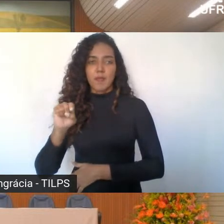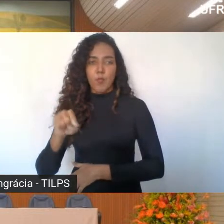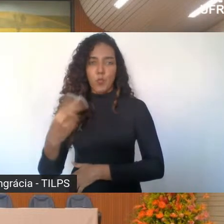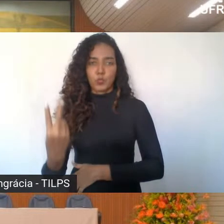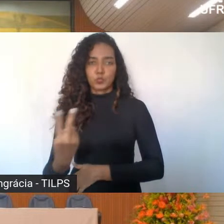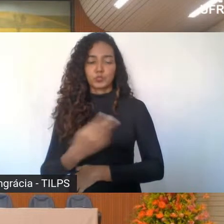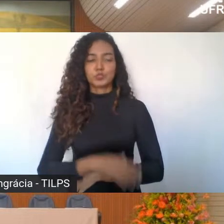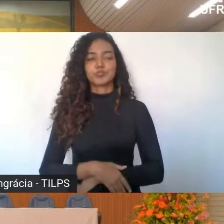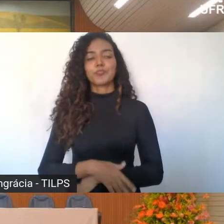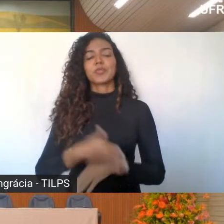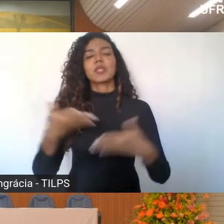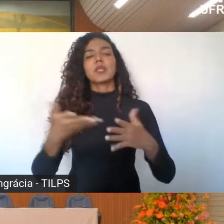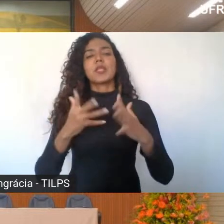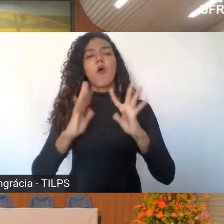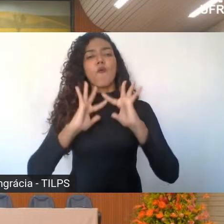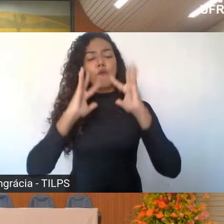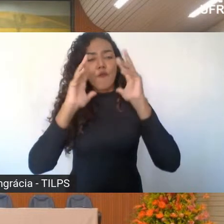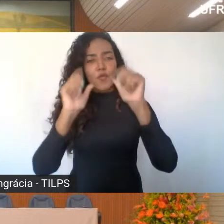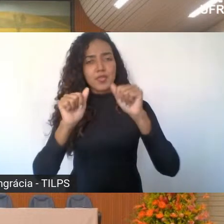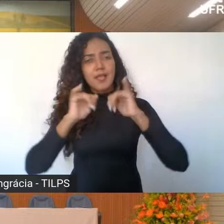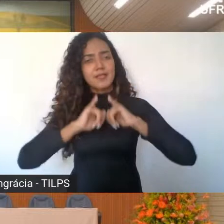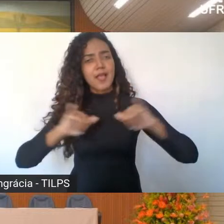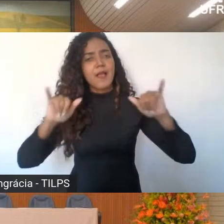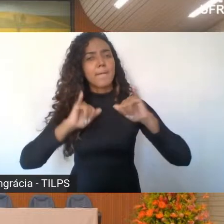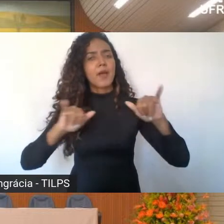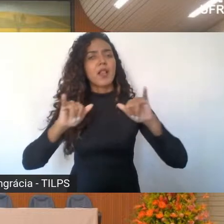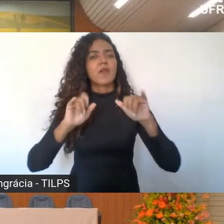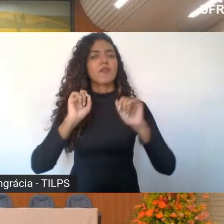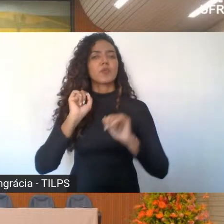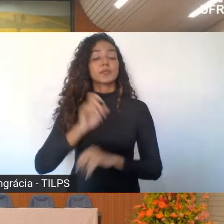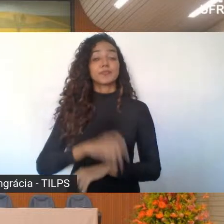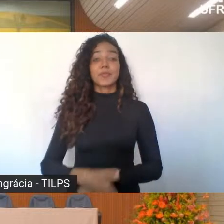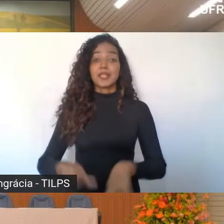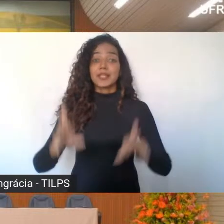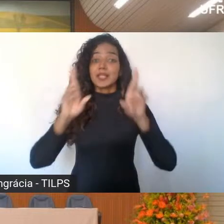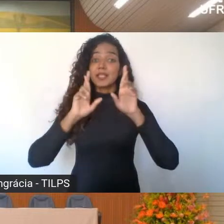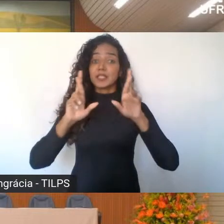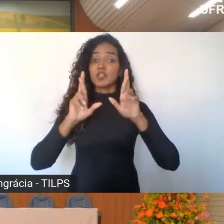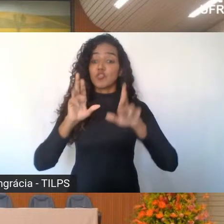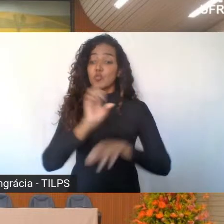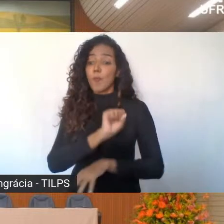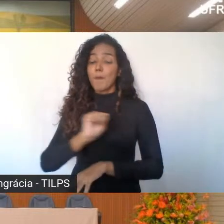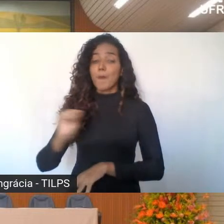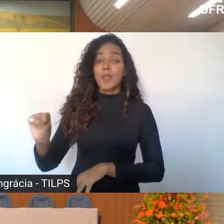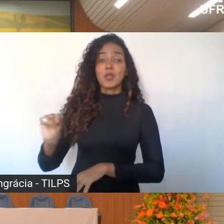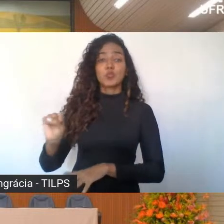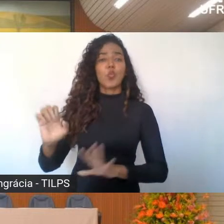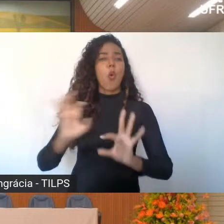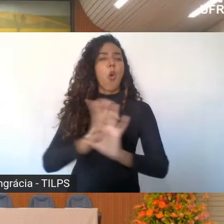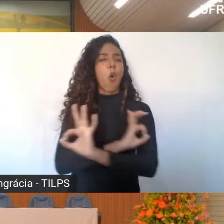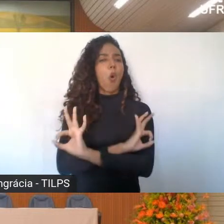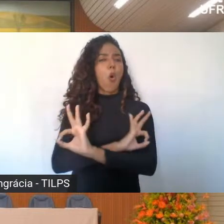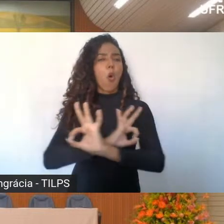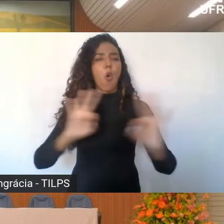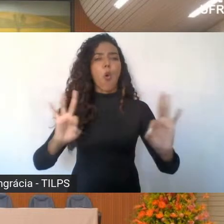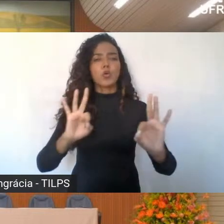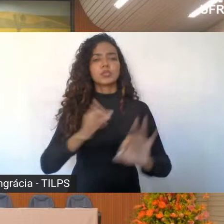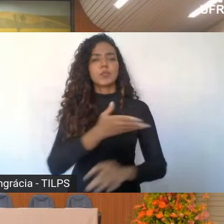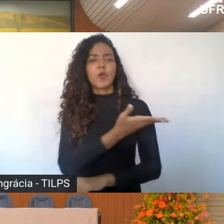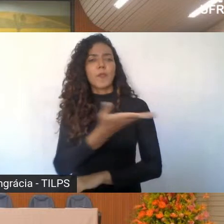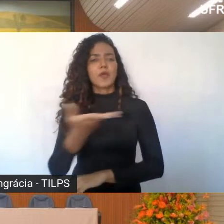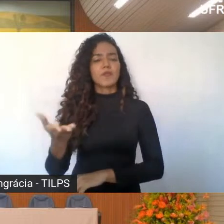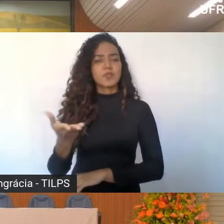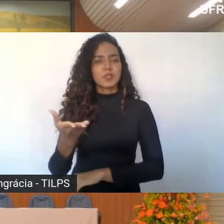de hoje, desejando um ótimo período letivo para vocês, nossos estudantes, em primeiro